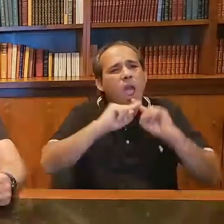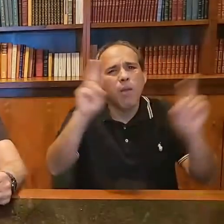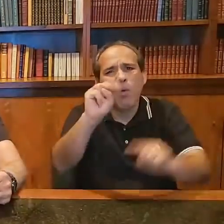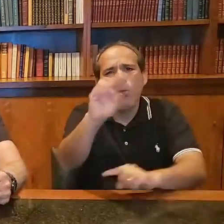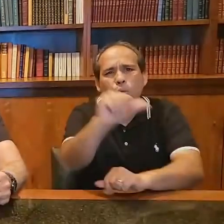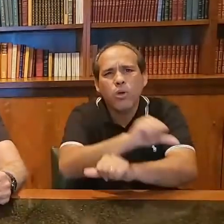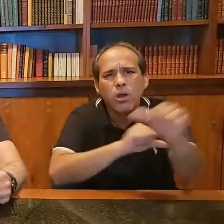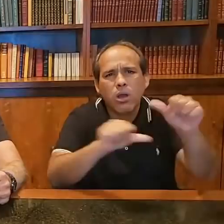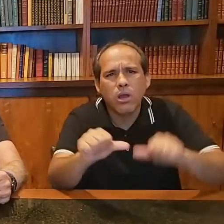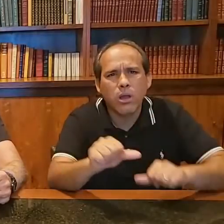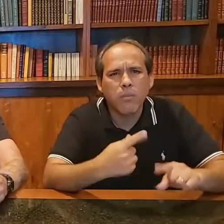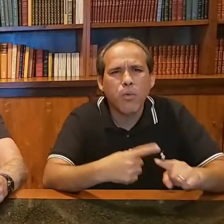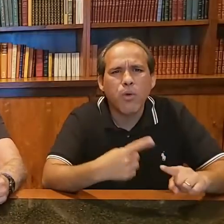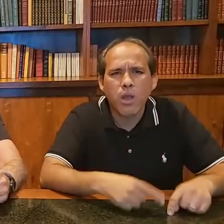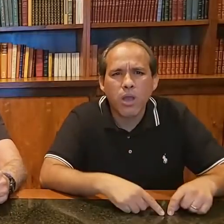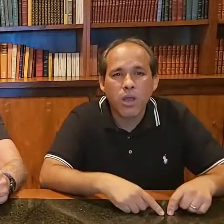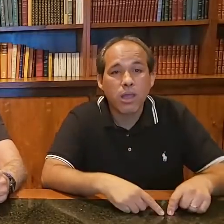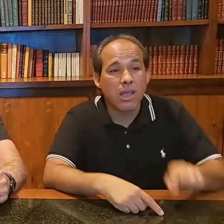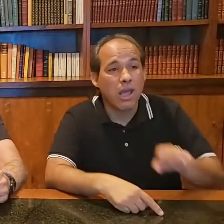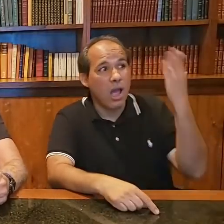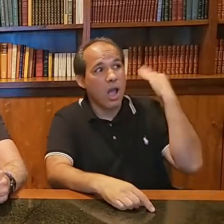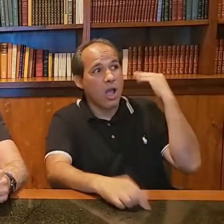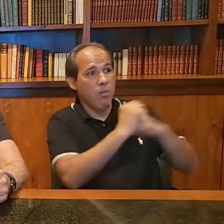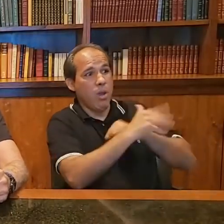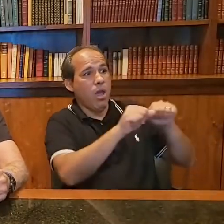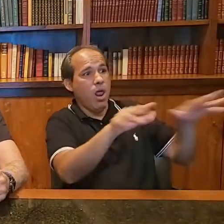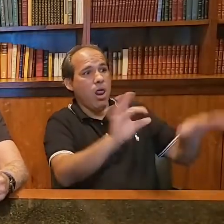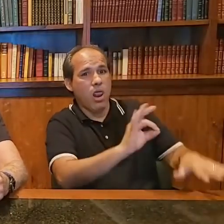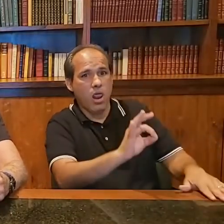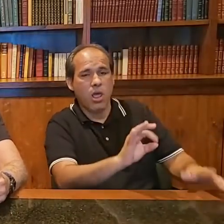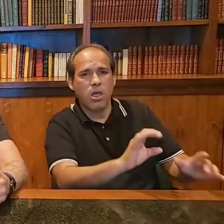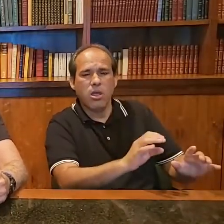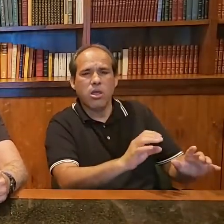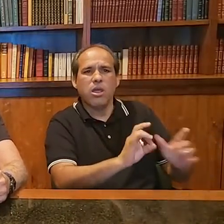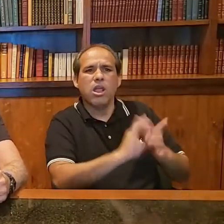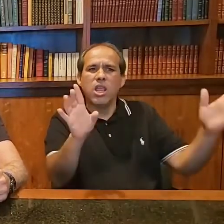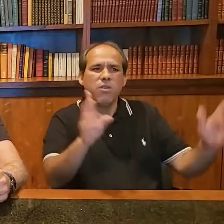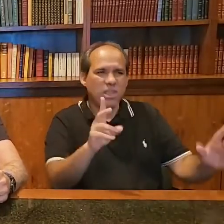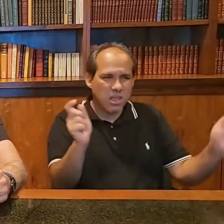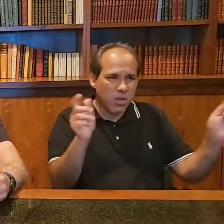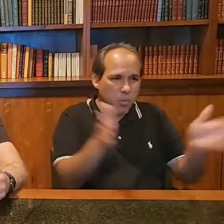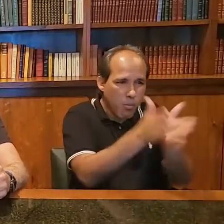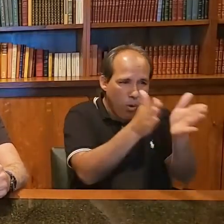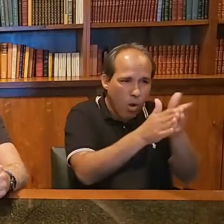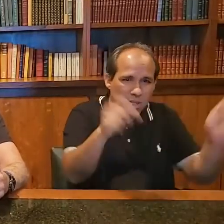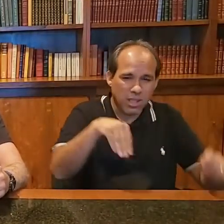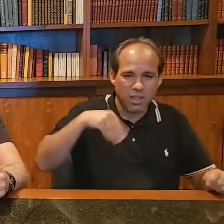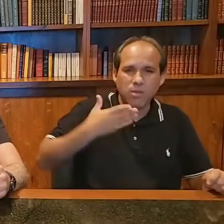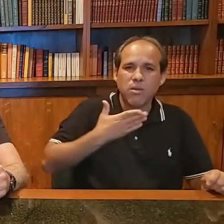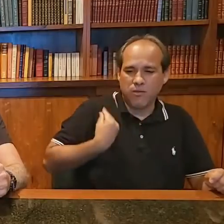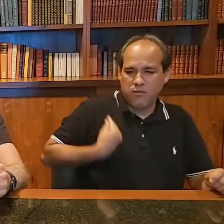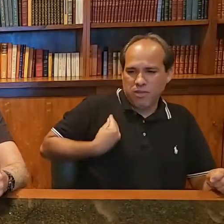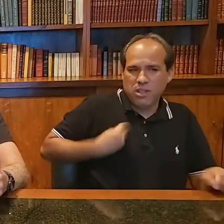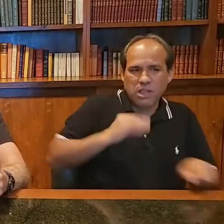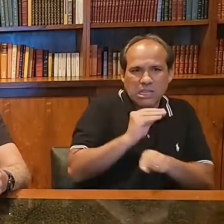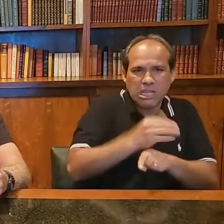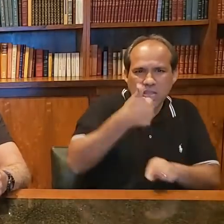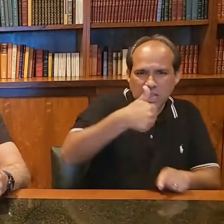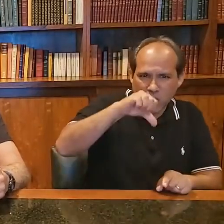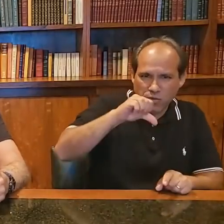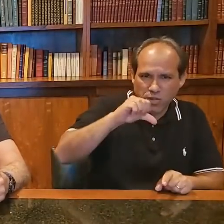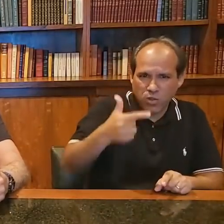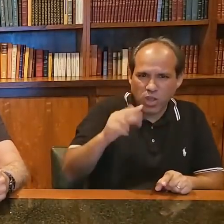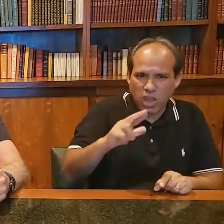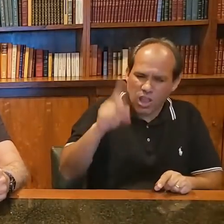Resolveram falar que é pouco por causa da pandemia. Quando não tinha pandemia, o pobre podia continuar vivendo com R$ 192, que é pouco. Que estamos trabalhando